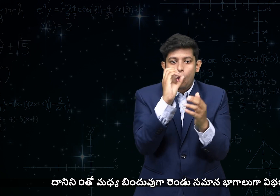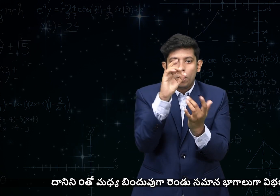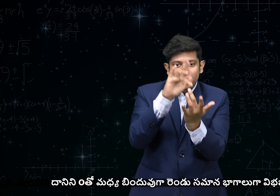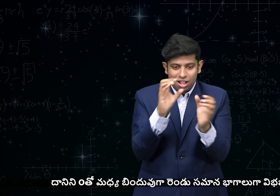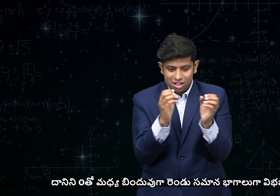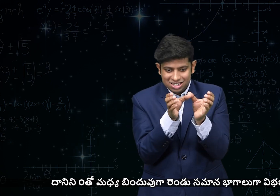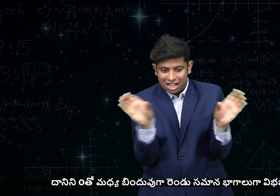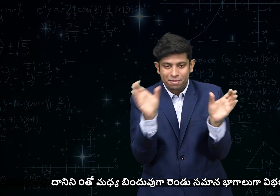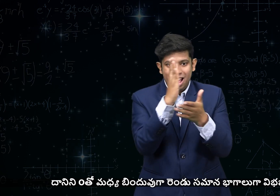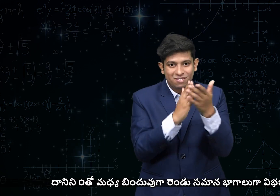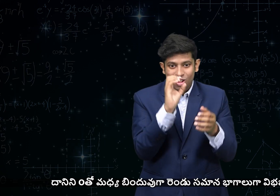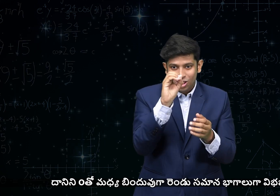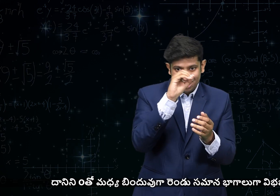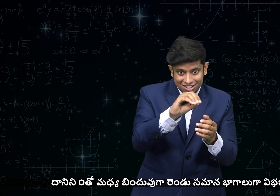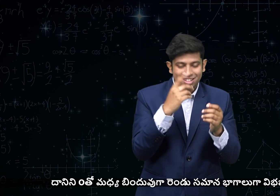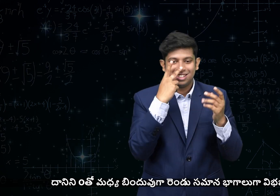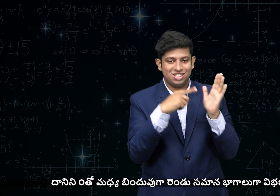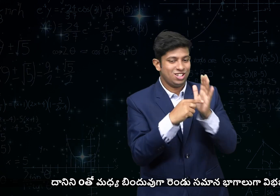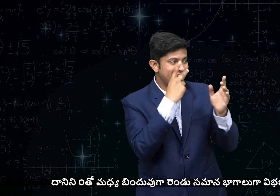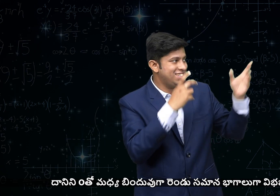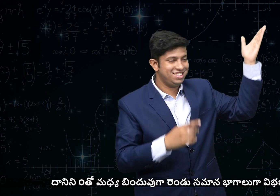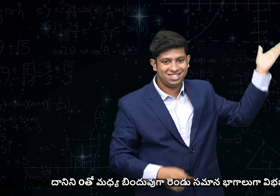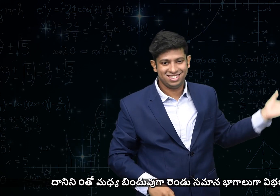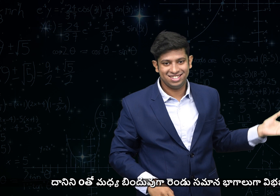ఓతో మధ్య బిందువుగా 2 సమాన భాగాలుగా విభజిస్తుంది.